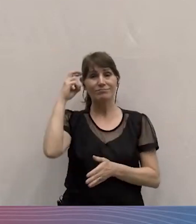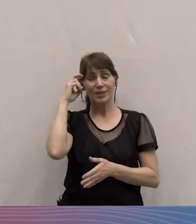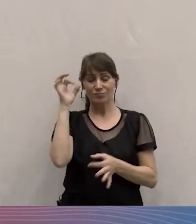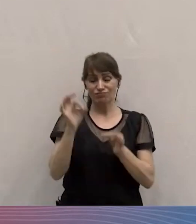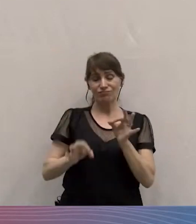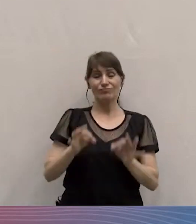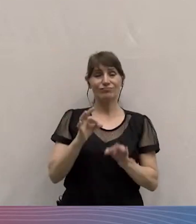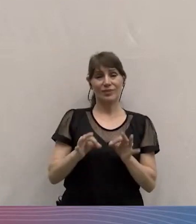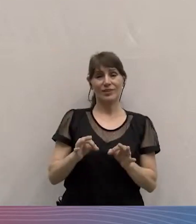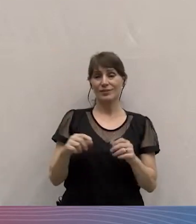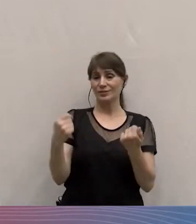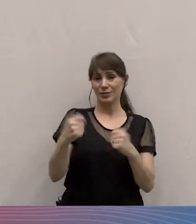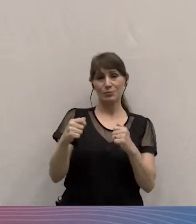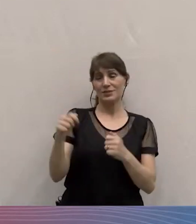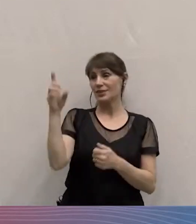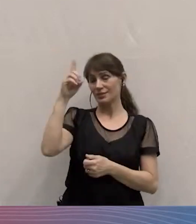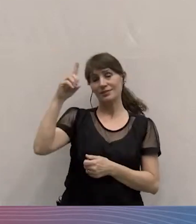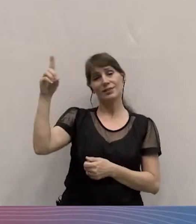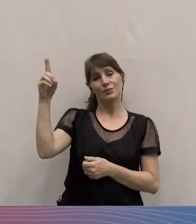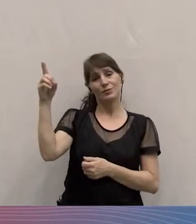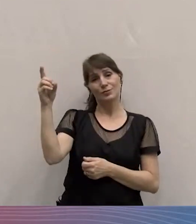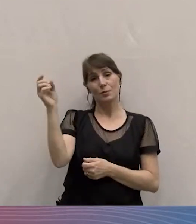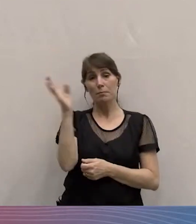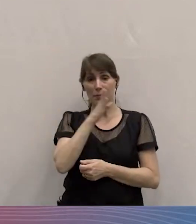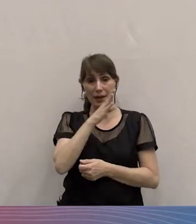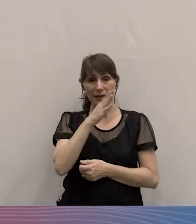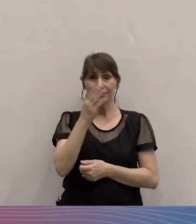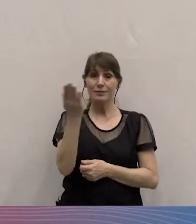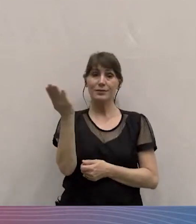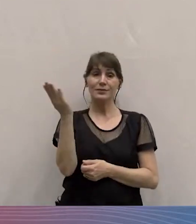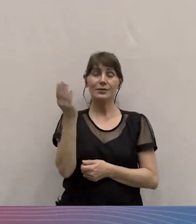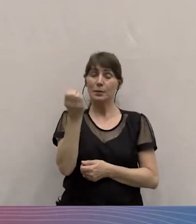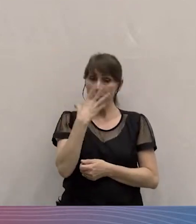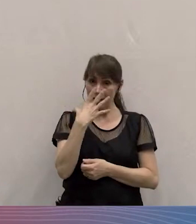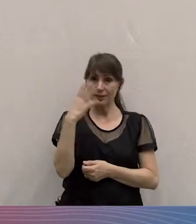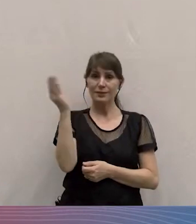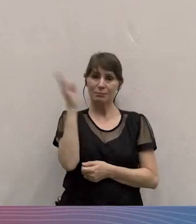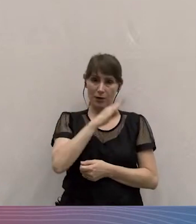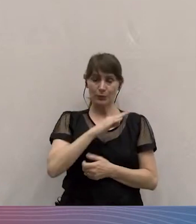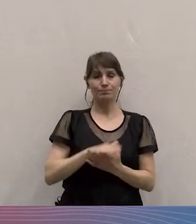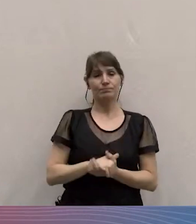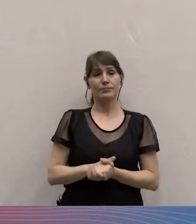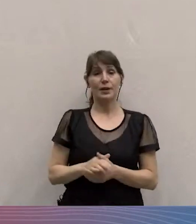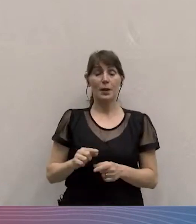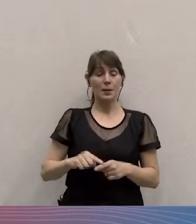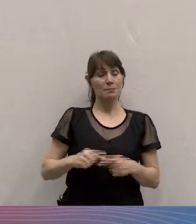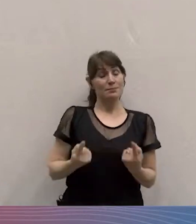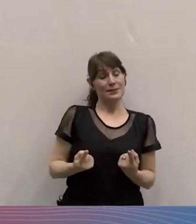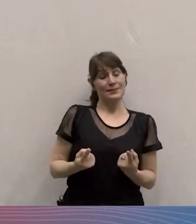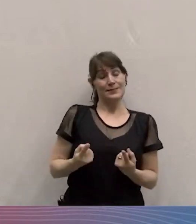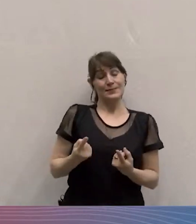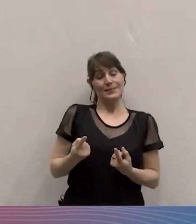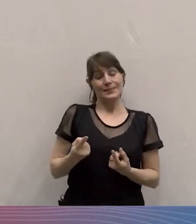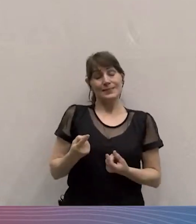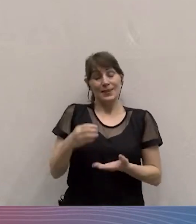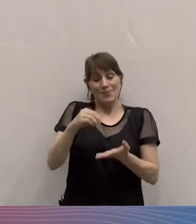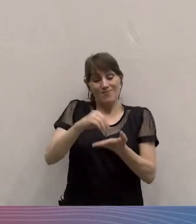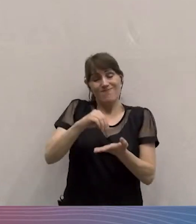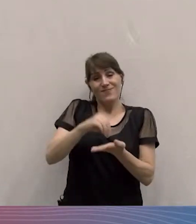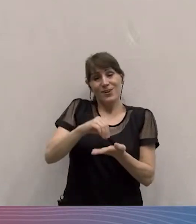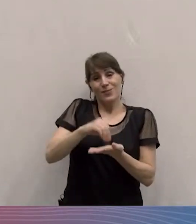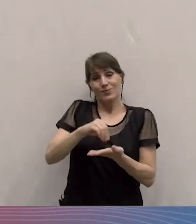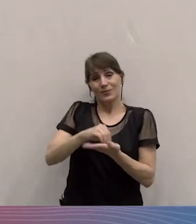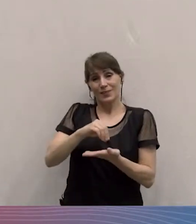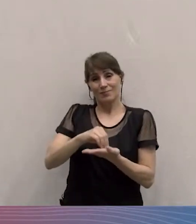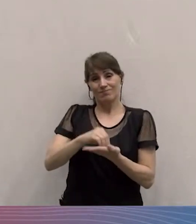julgar as coisas sem Deus, do bem e do mal, só que é uma pseudo capacidade que não leva para